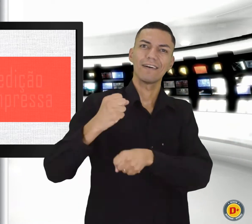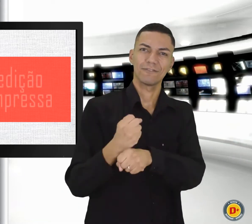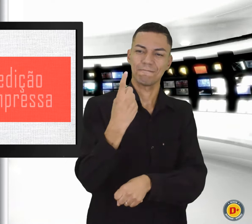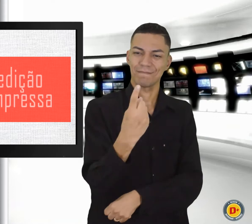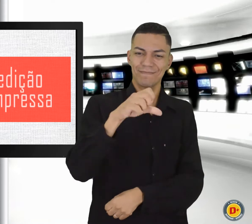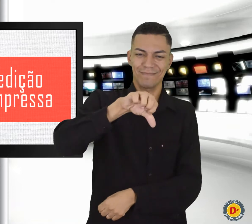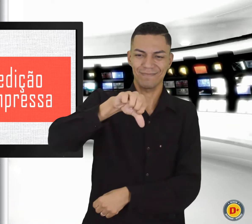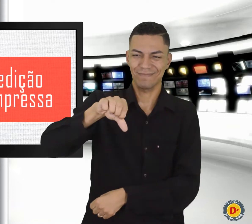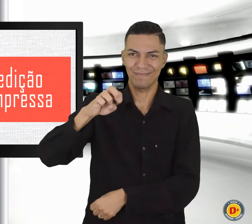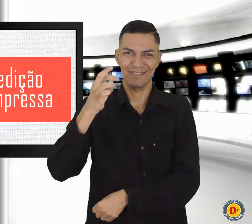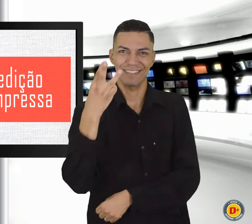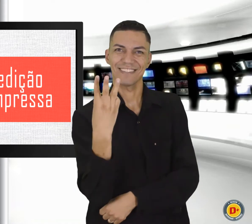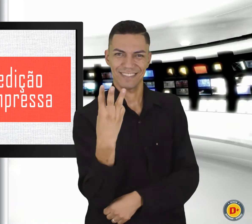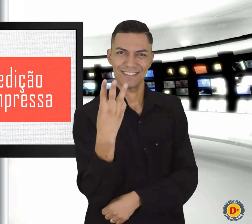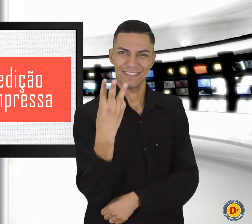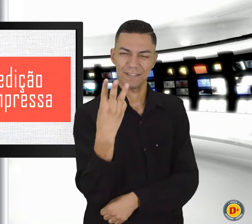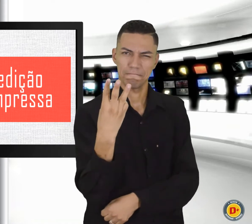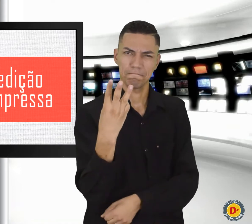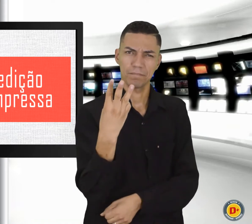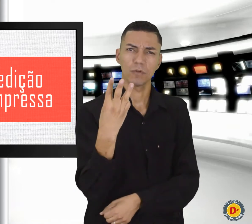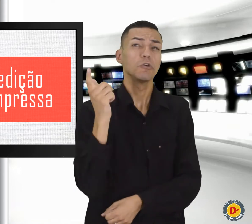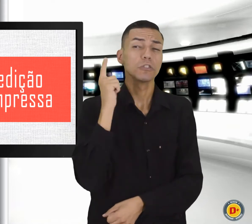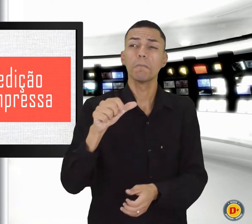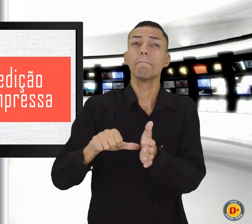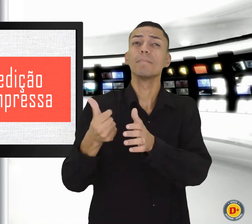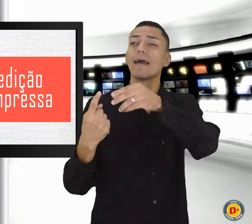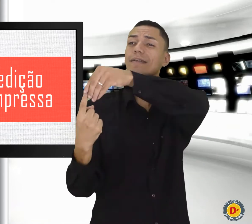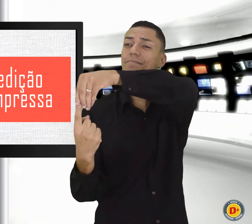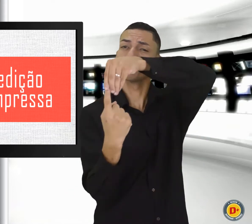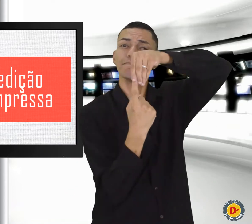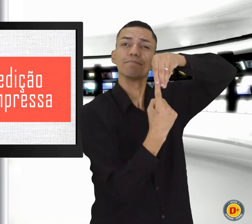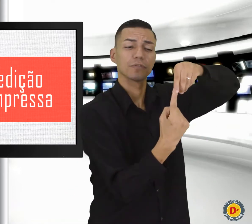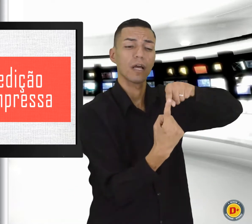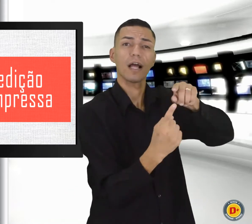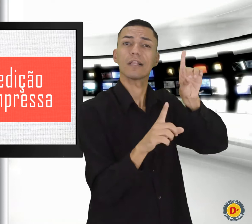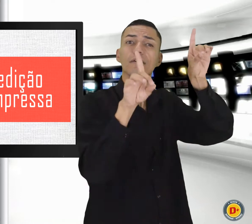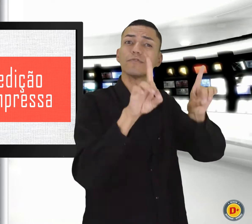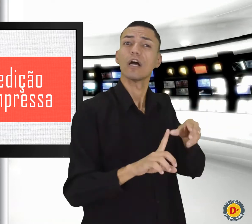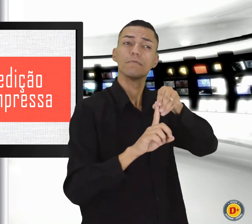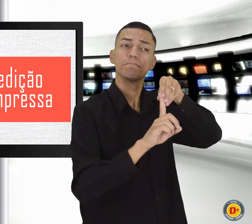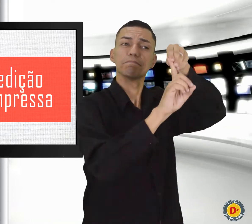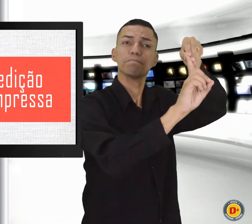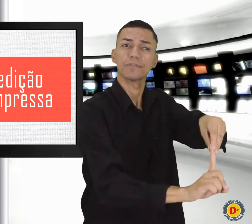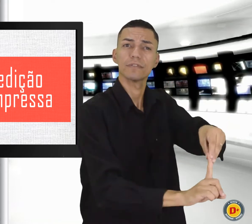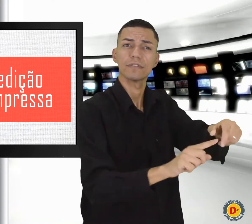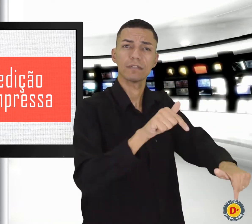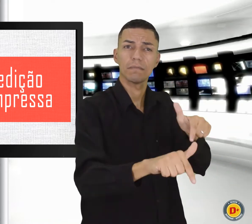1993. O primeiro caso concreto de colocação de uma pessoa com deficiência severa no mercado